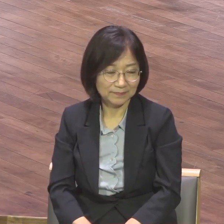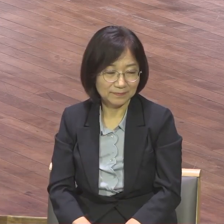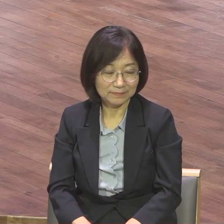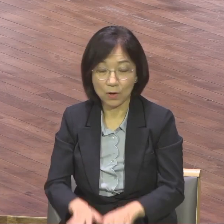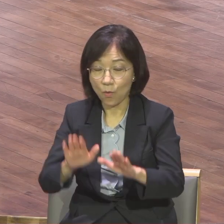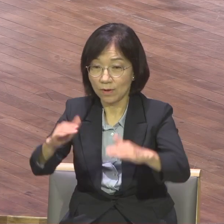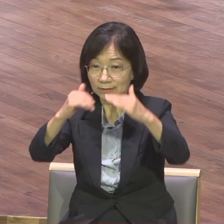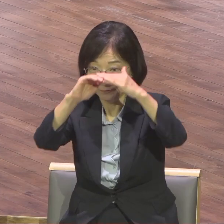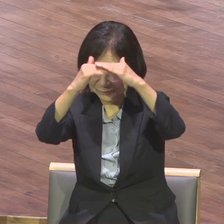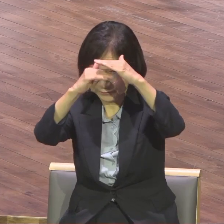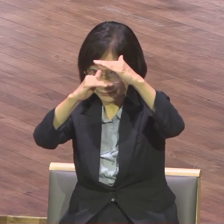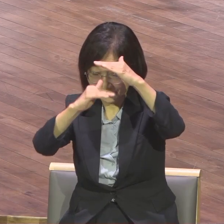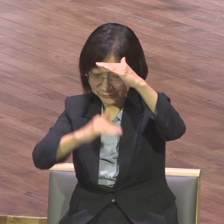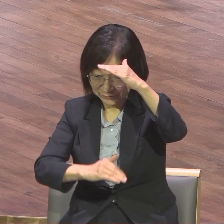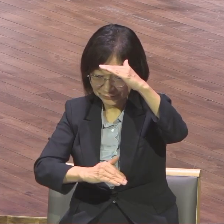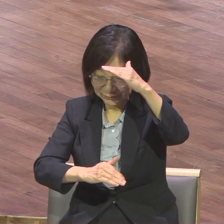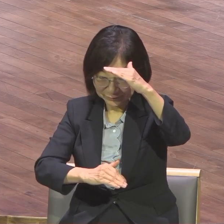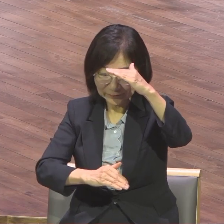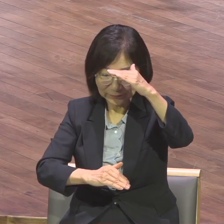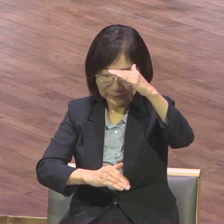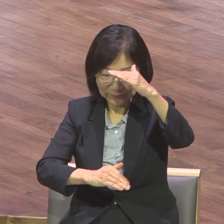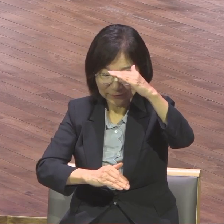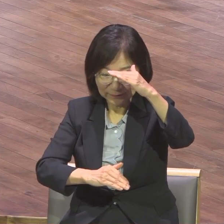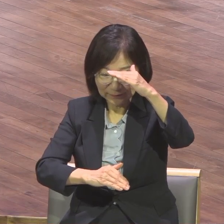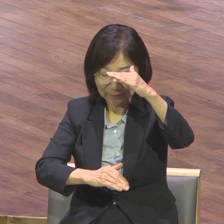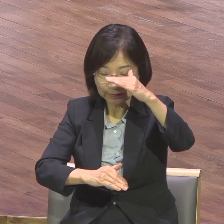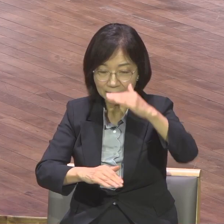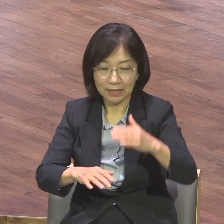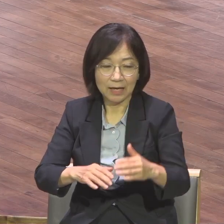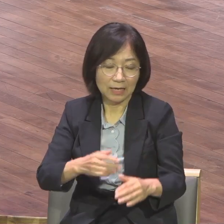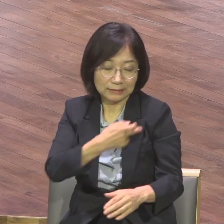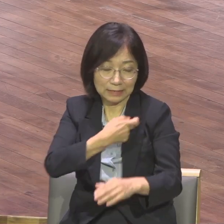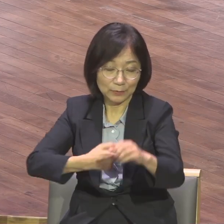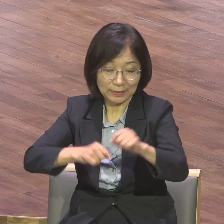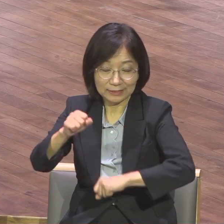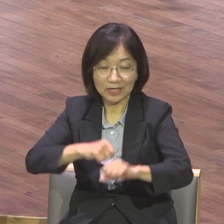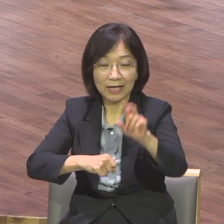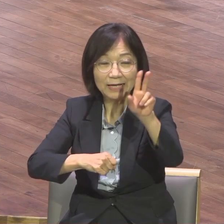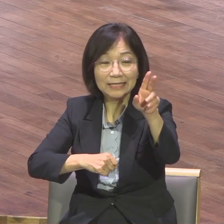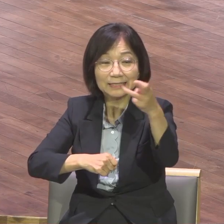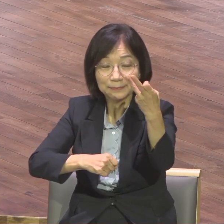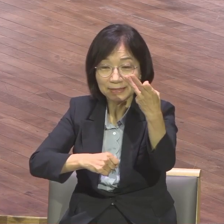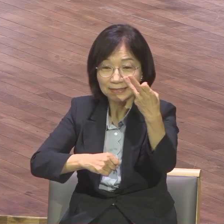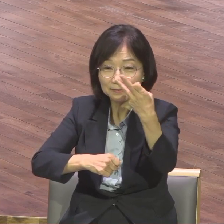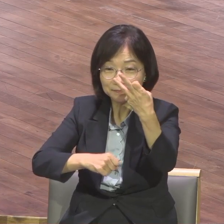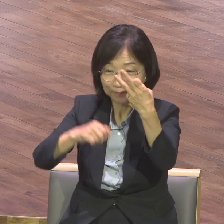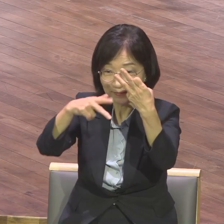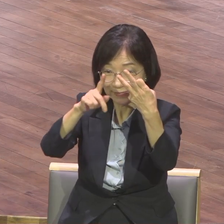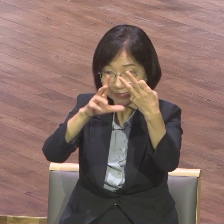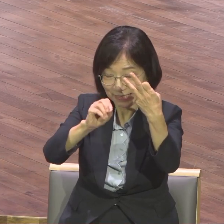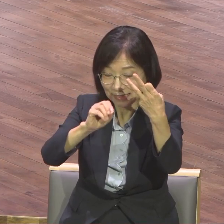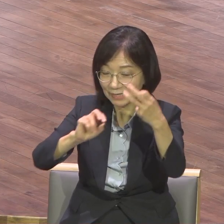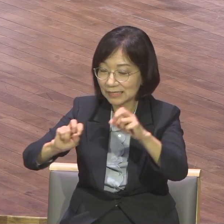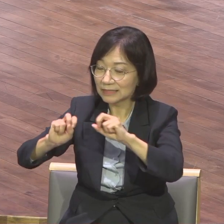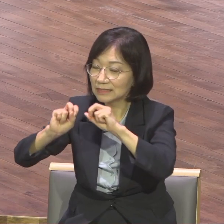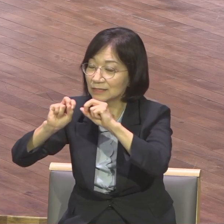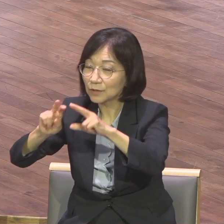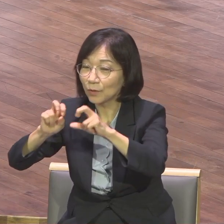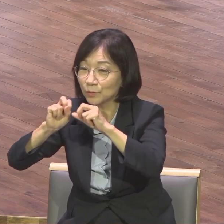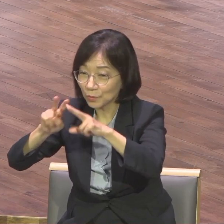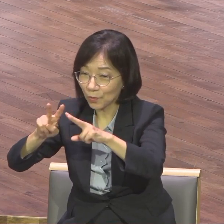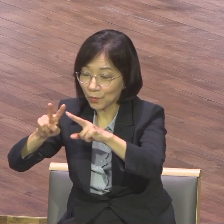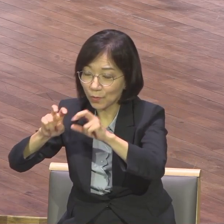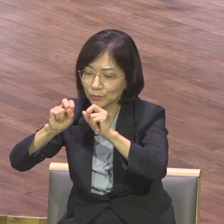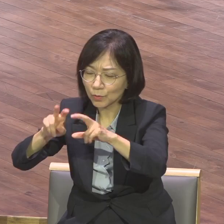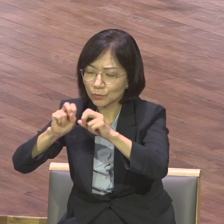바탕으로 그렇게 시작하고 있습니다. 특별히 사도행전 13장이 선교사적 이 의미를 가지는 것은